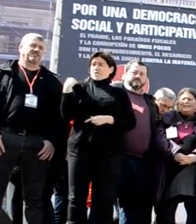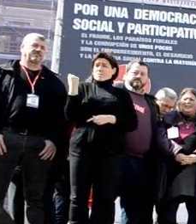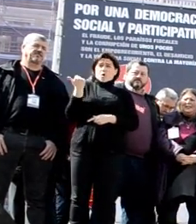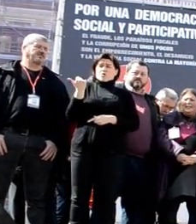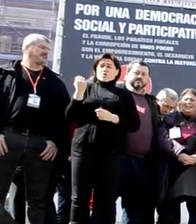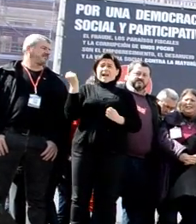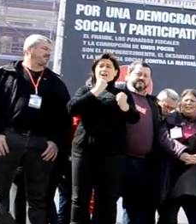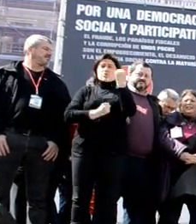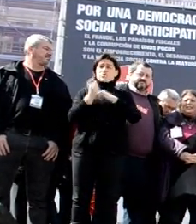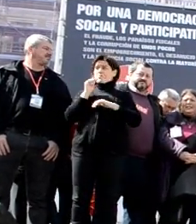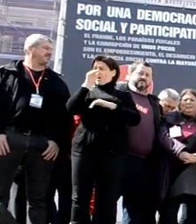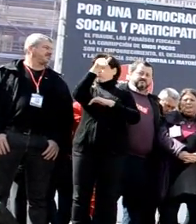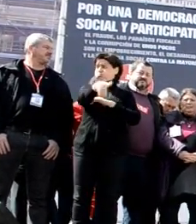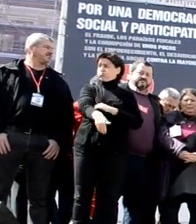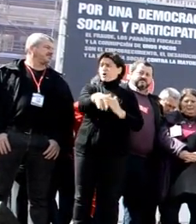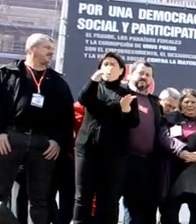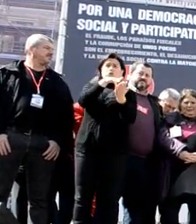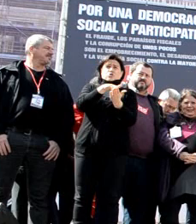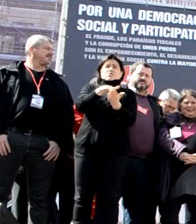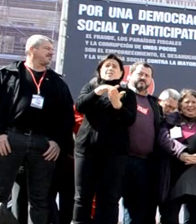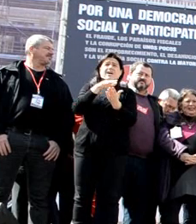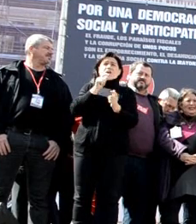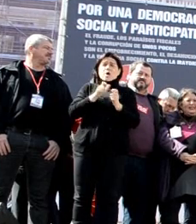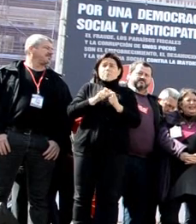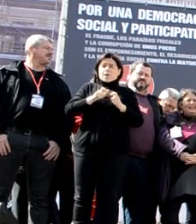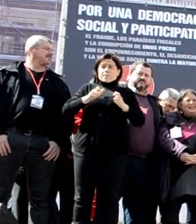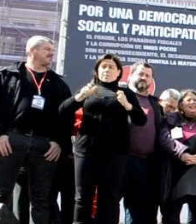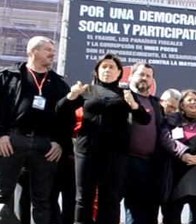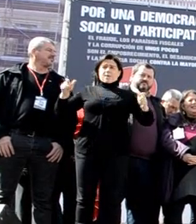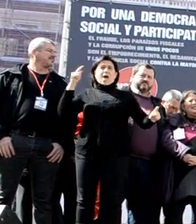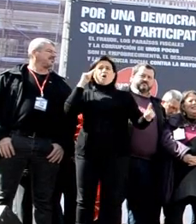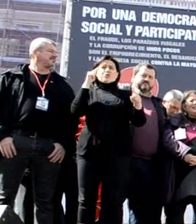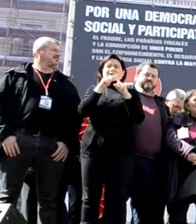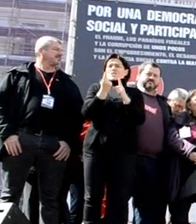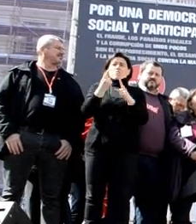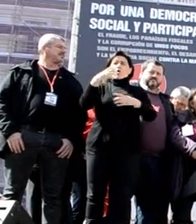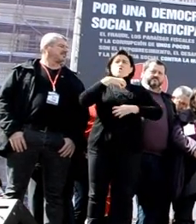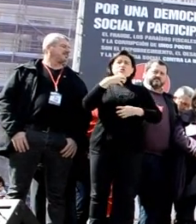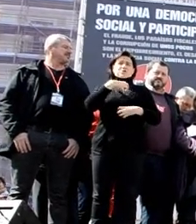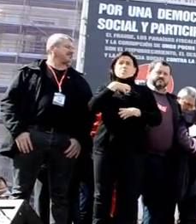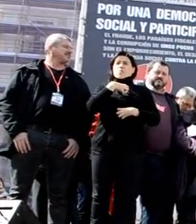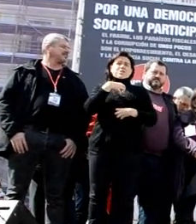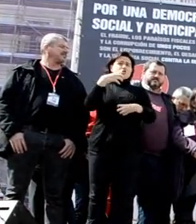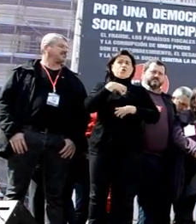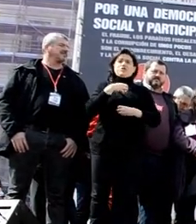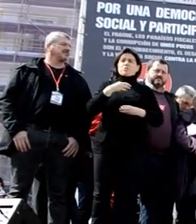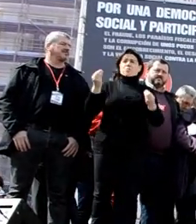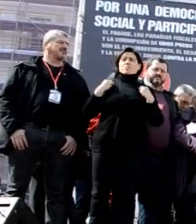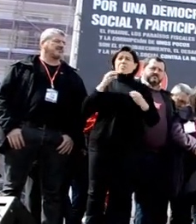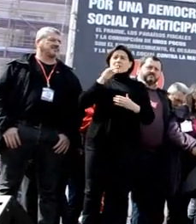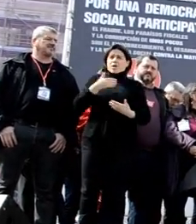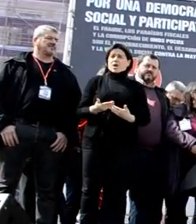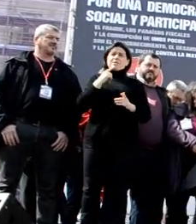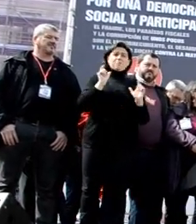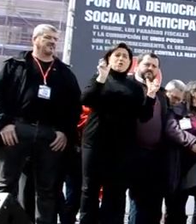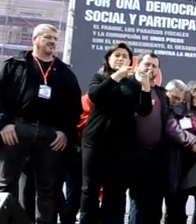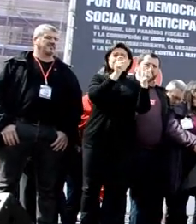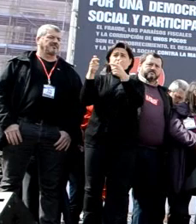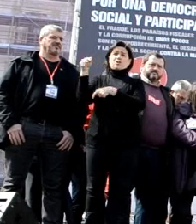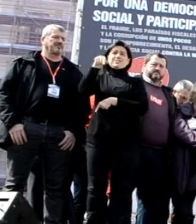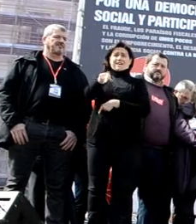política y social ha ido en aumento hasta alcanzar niveles insoportables para amplios sectores de la